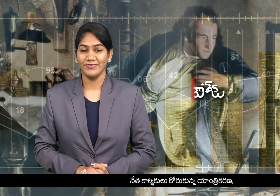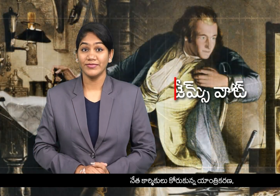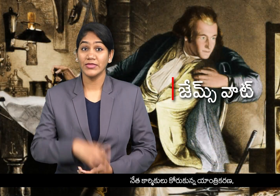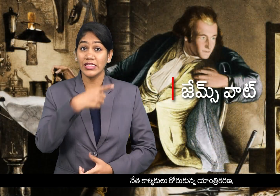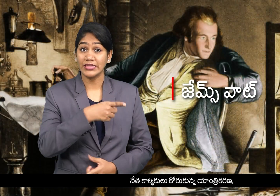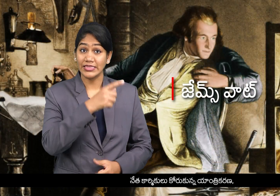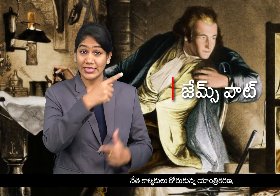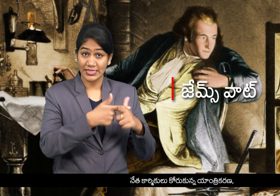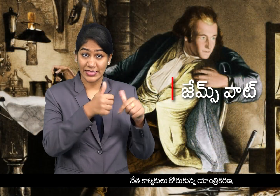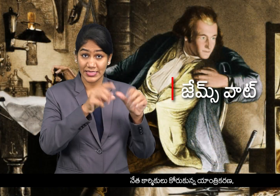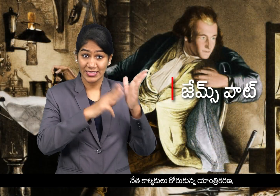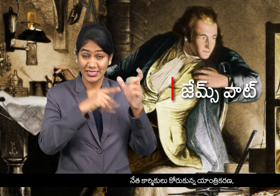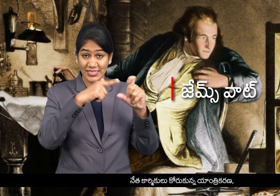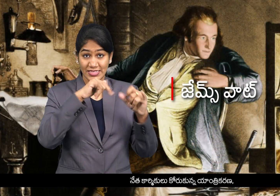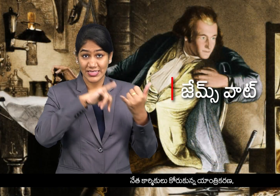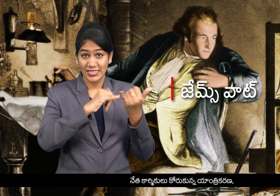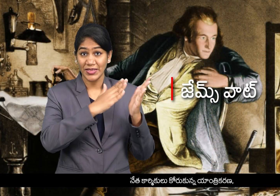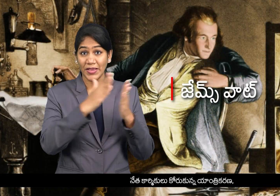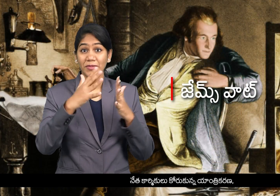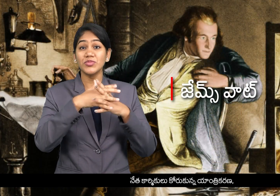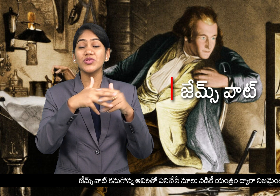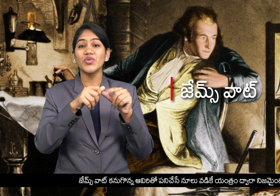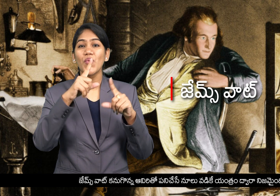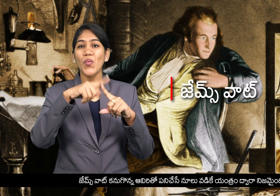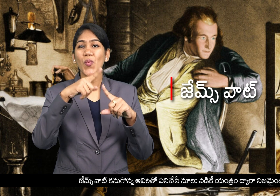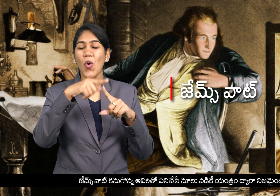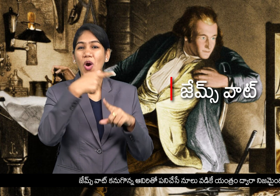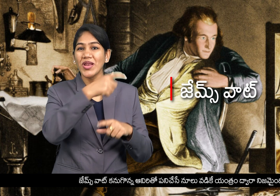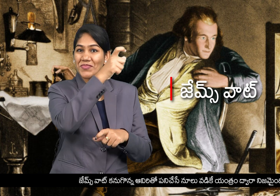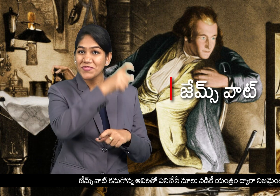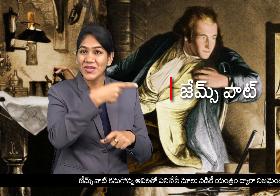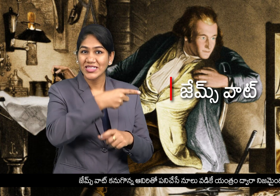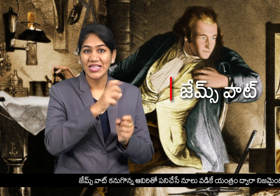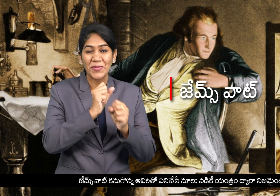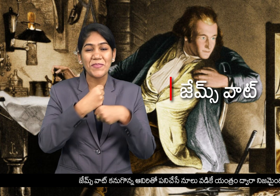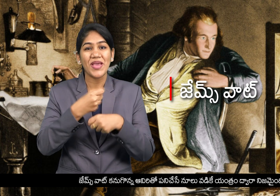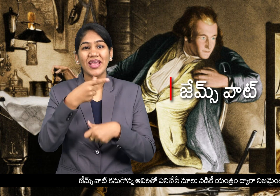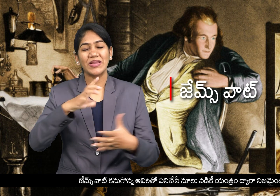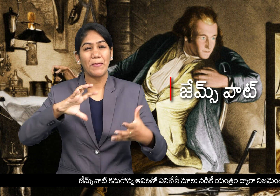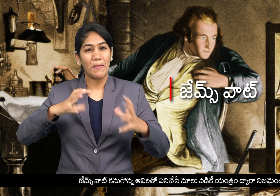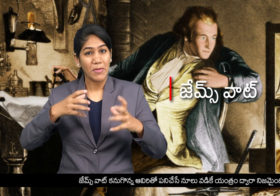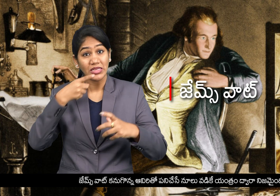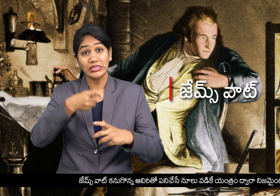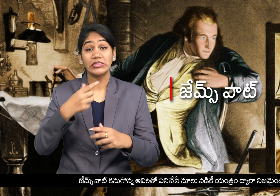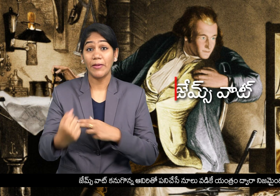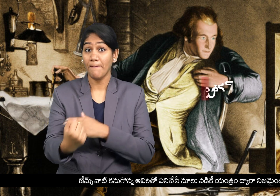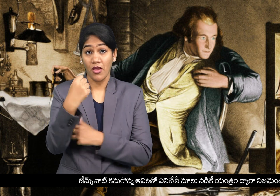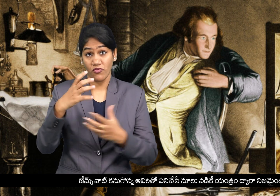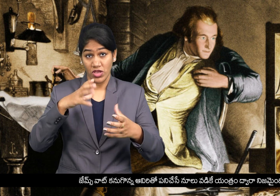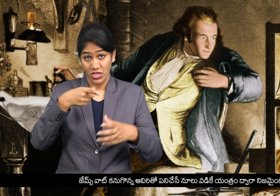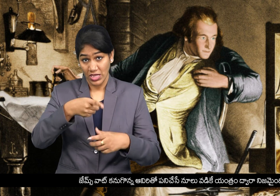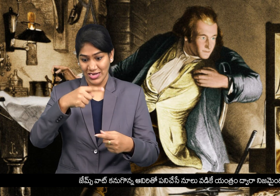నేత కార్మికులు కోరుకున్న యాంత్రీకరణ జేమ్స్ వాట్ కనుగొన్న ఆవిరితో పనిచేసే నూలు వడికే యంత్రం ద్వారా